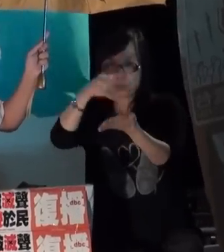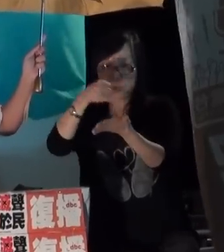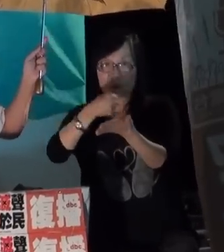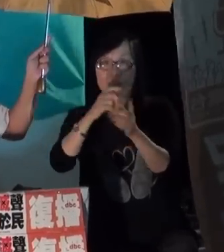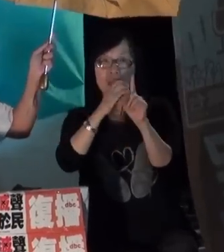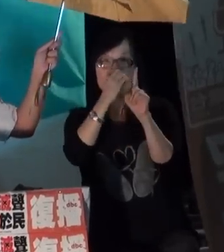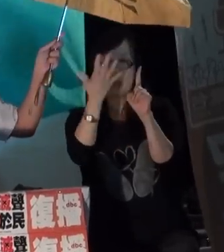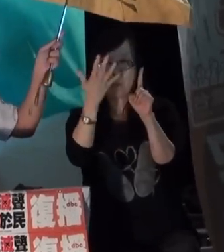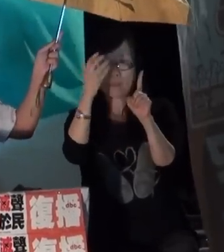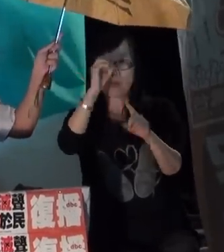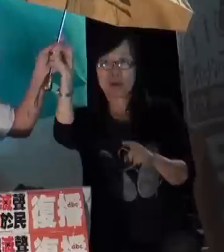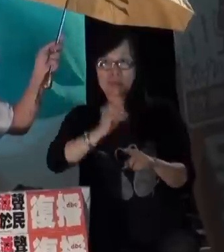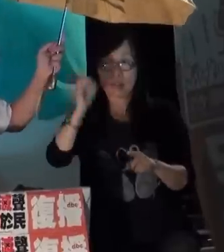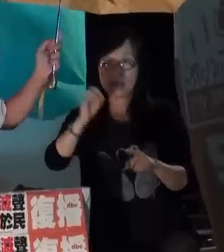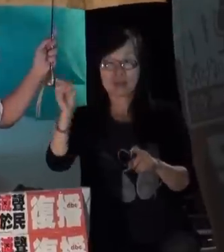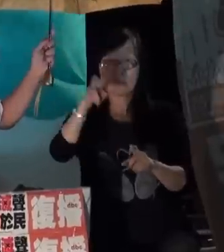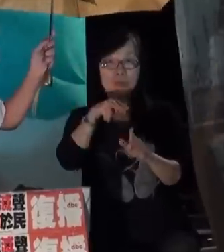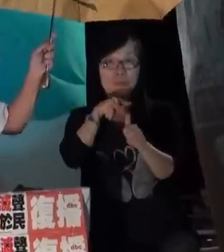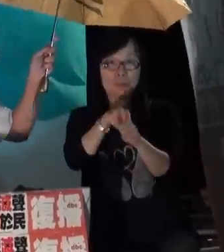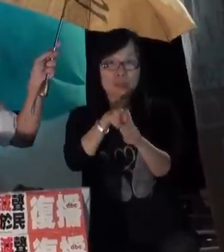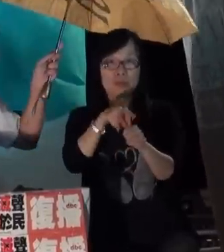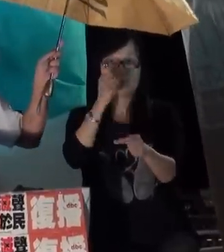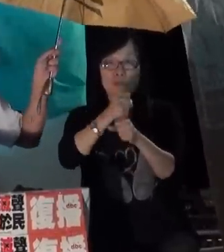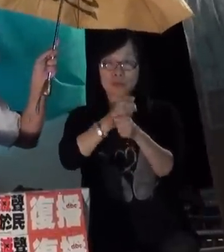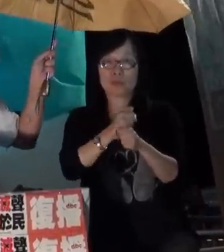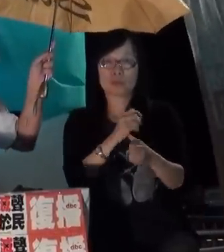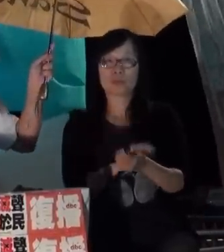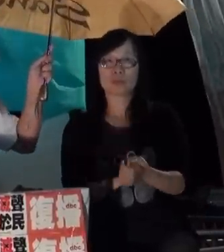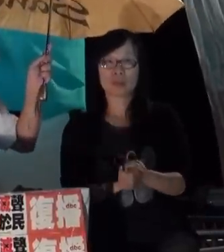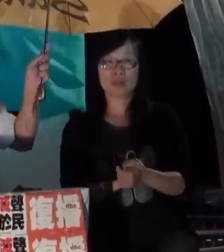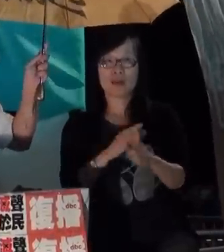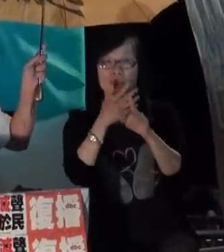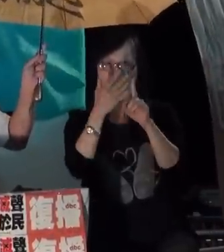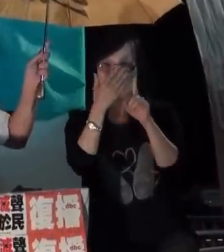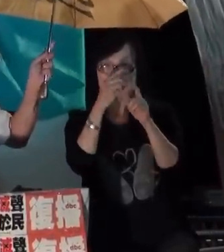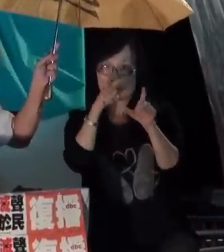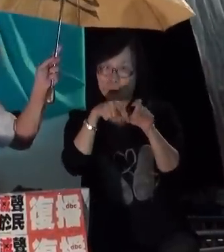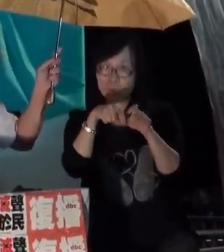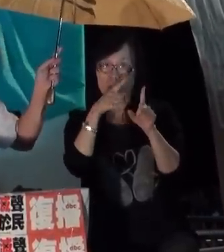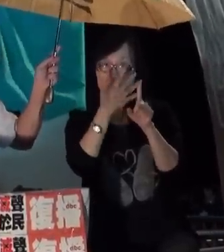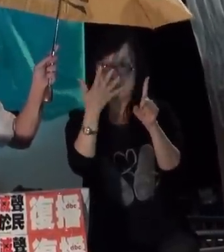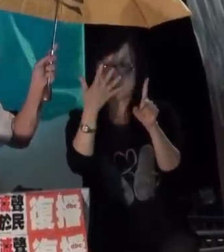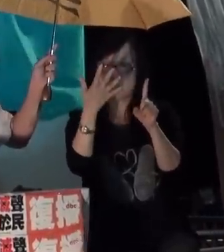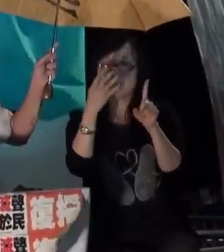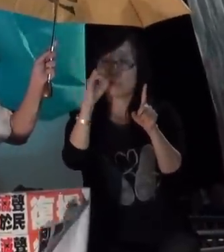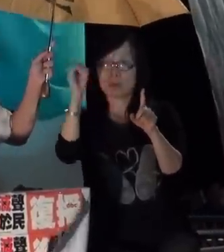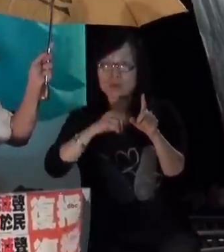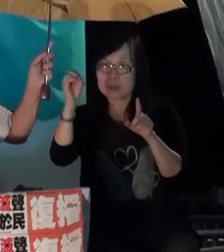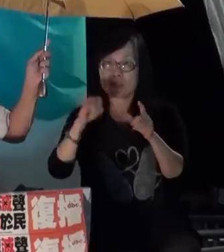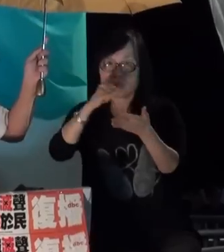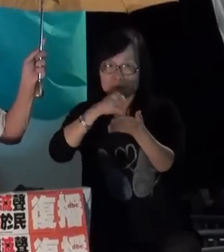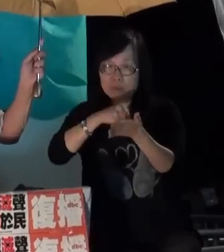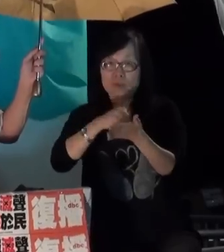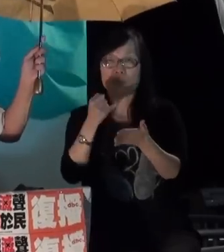哦， 係啦，就逼住要做嘢啦。咁你覺得呢個收15% 税，淨係收外地買家，即係我諗包括埋內地